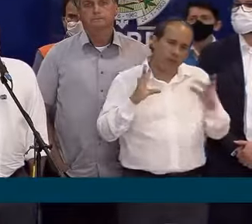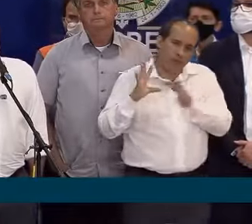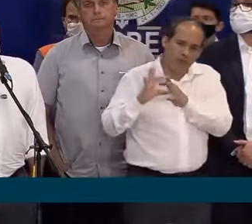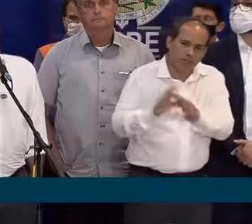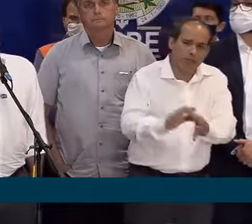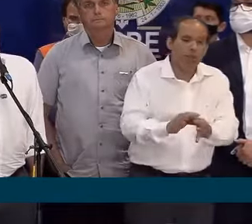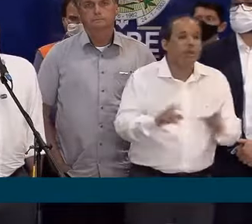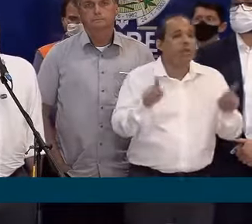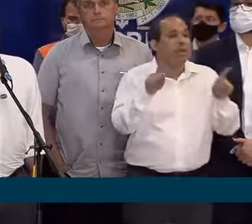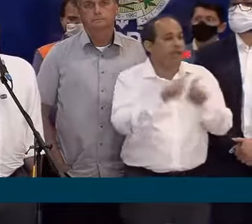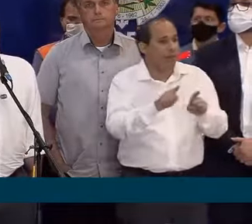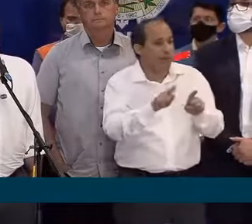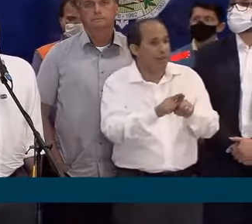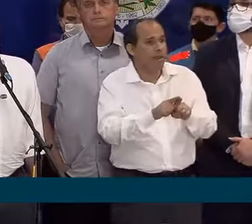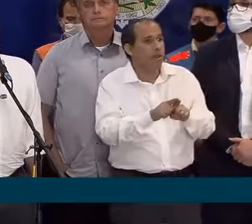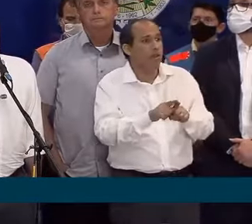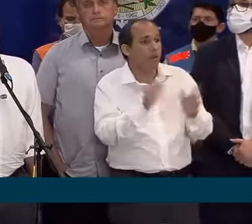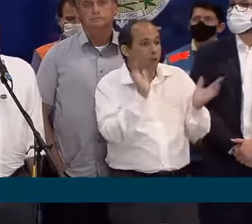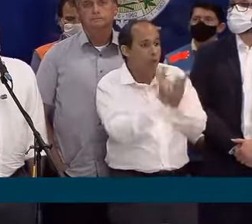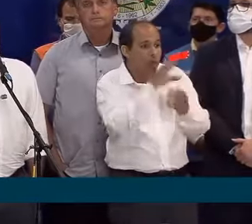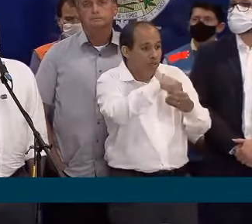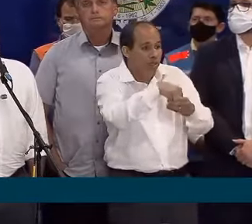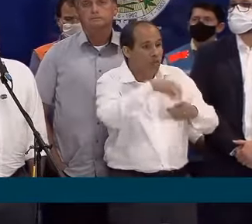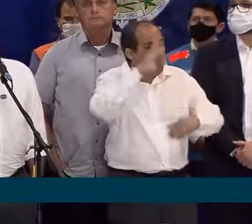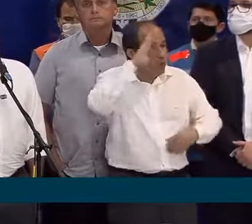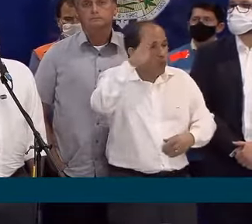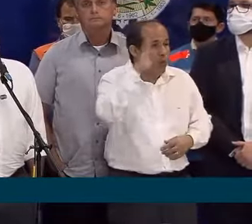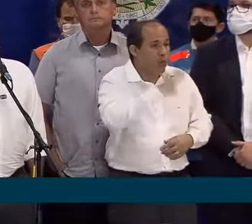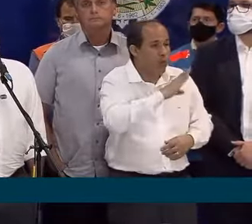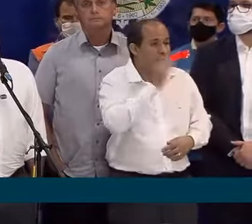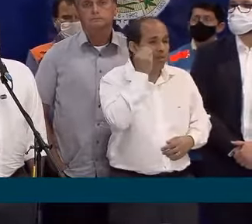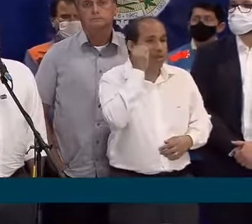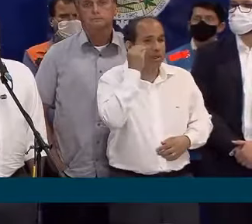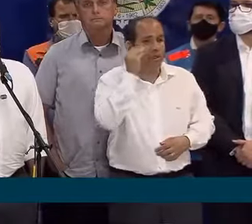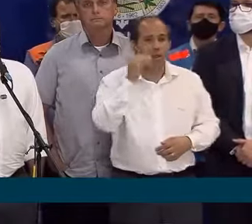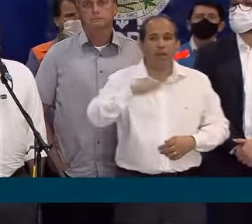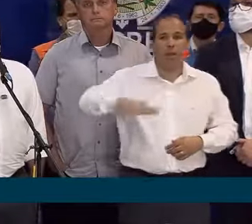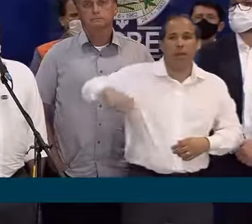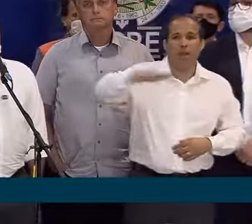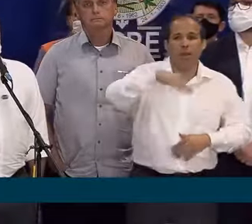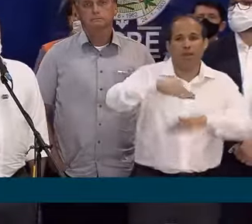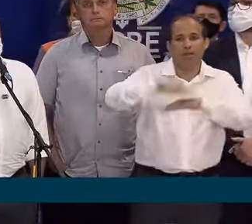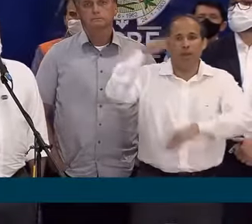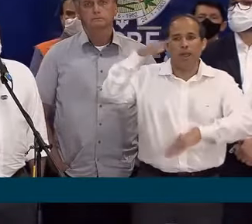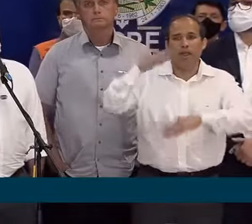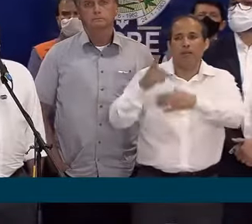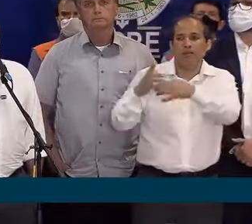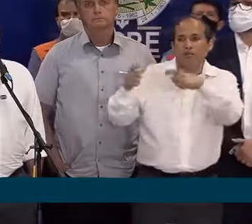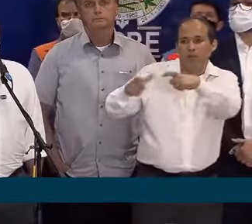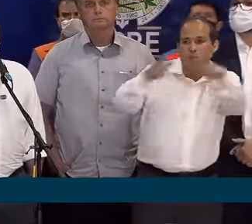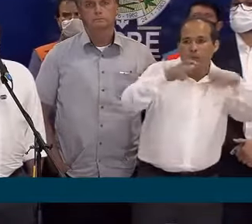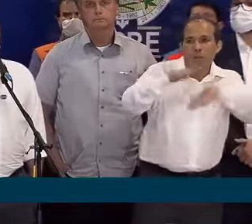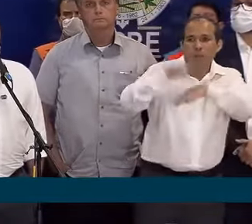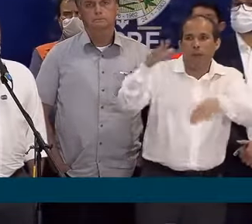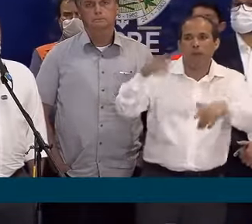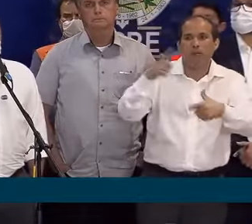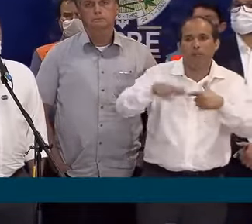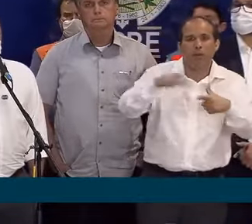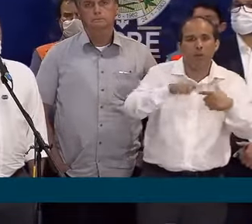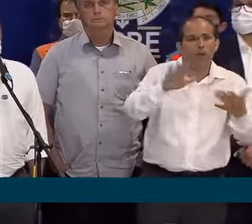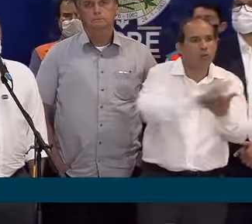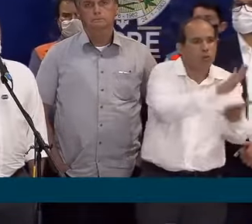E, claro, dentro dos grupos mais prioritários, vamos tentar priorizar as áreas mais atingidas. Mas sempre seguindo o